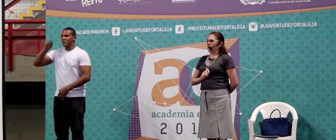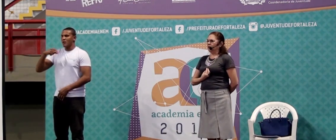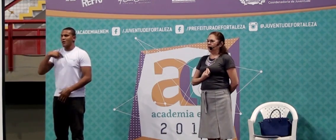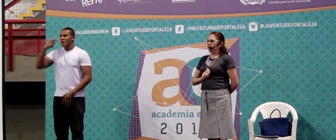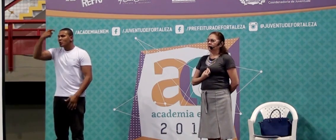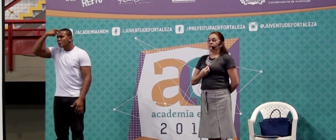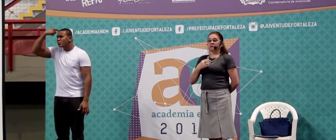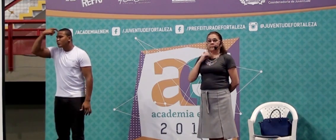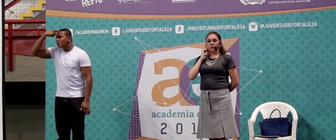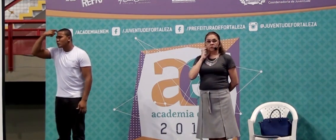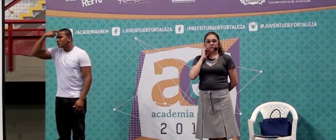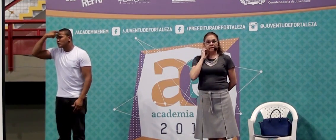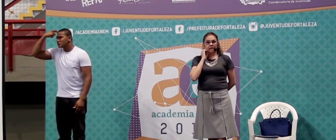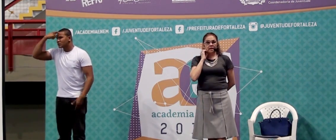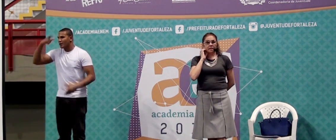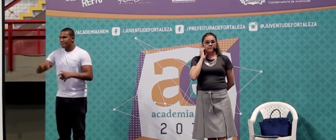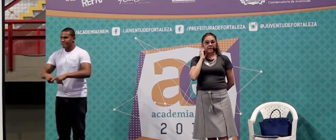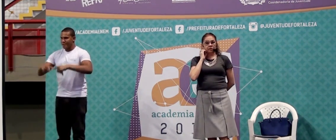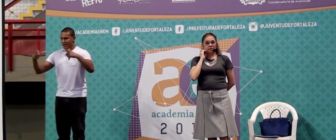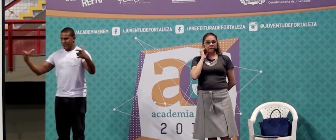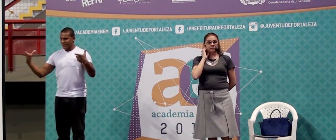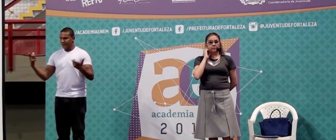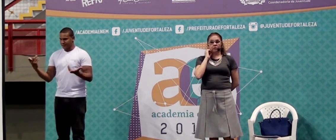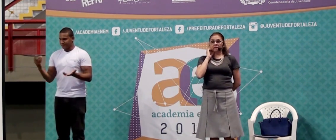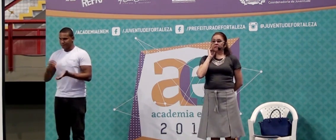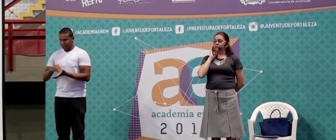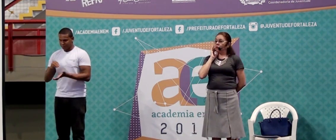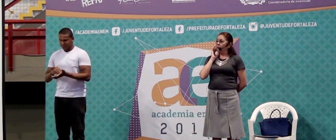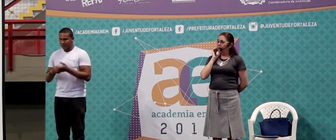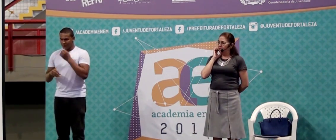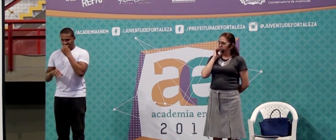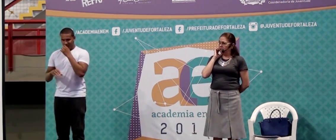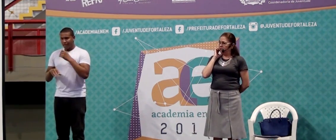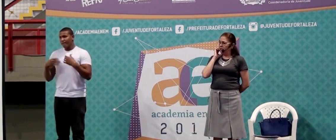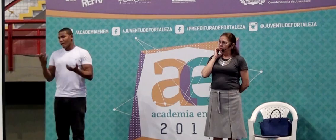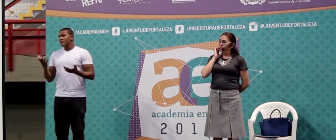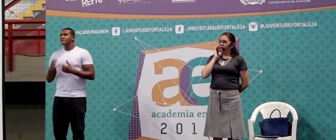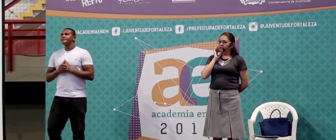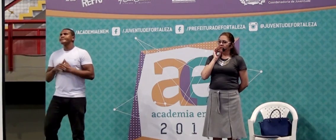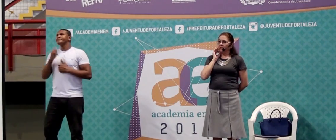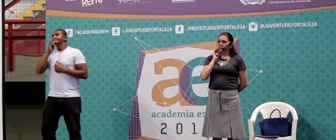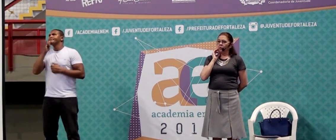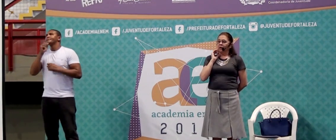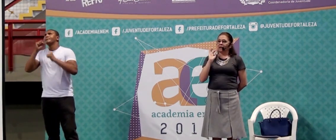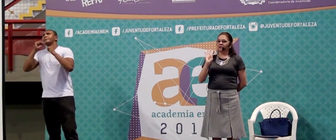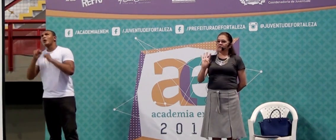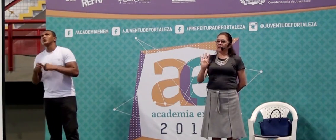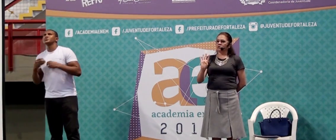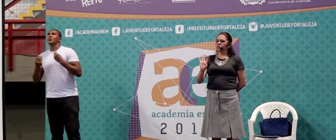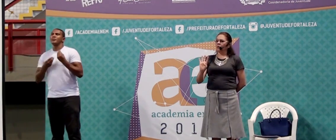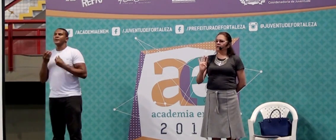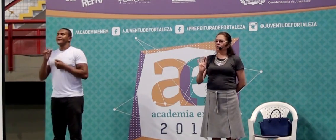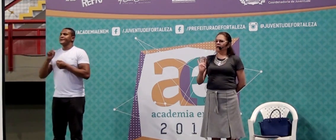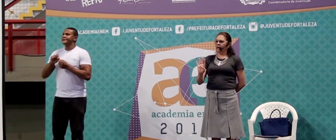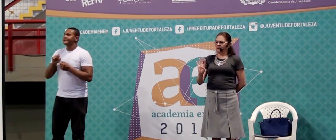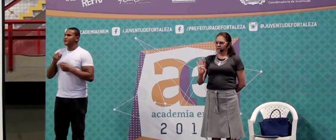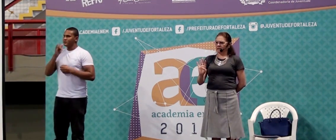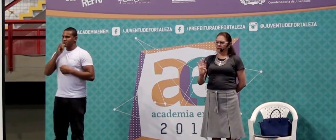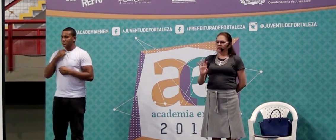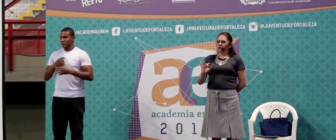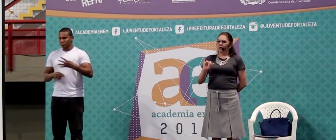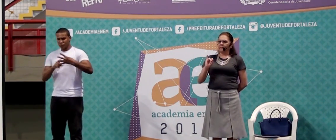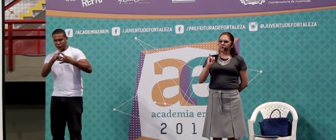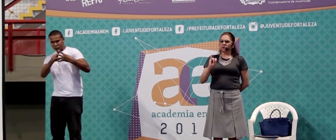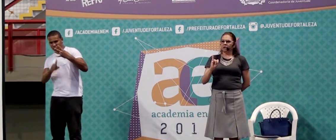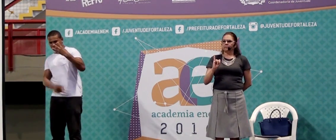devo colocar? Você pode dizer que medidas podem ser tomadas. Por exemplo, através de 4